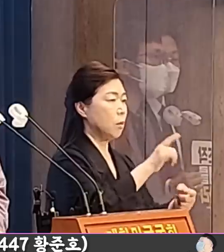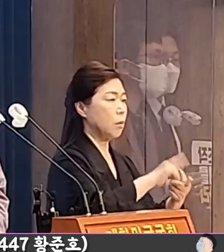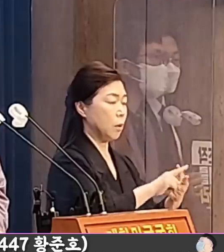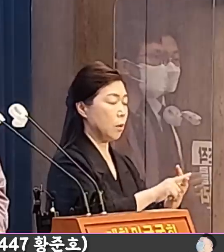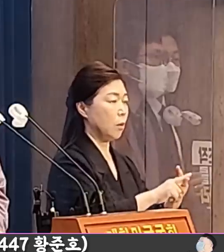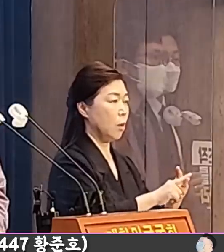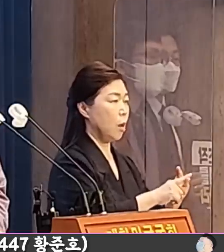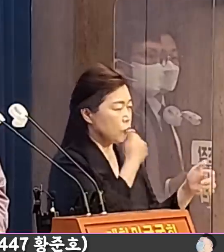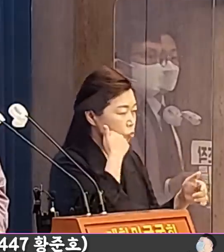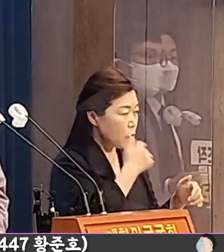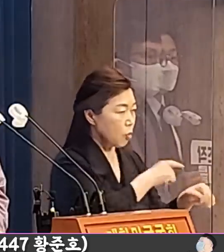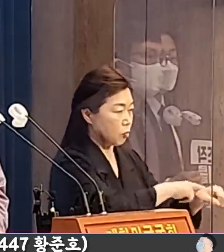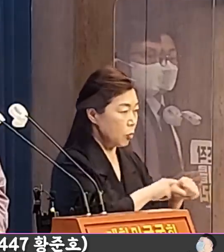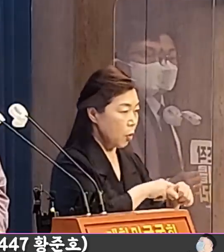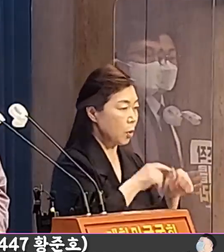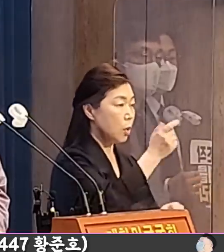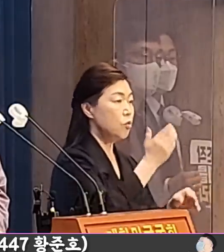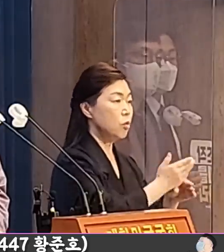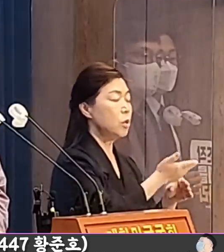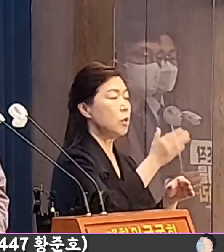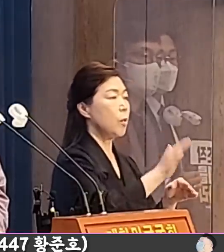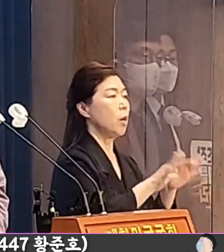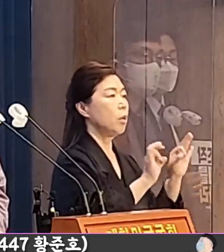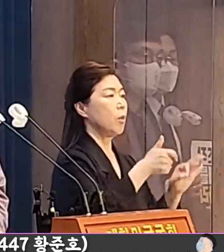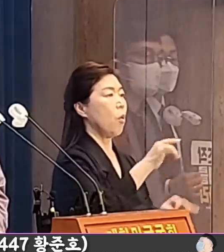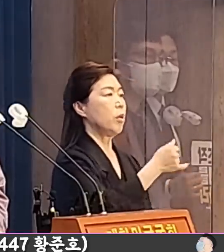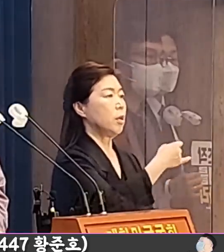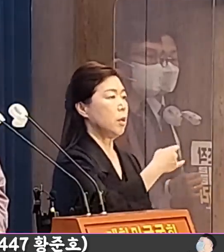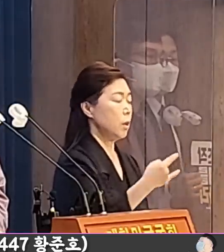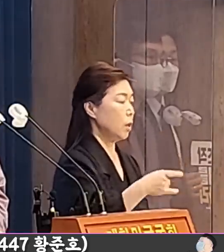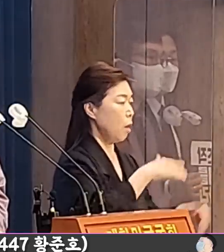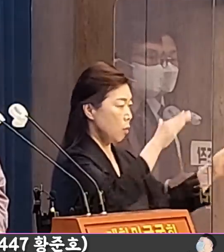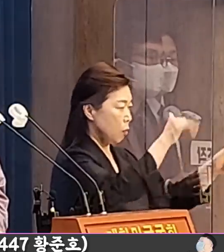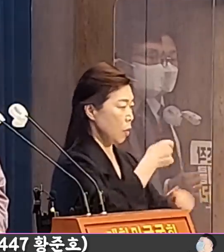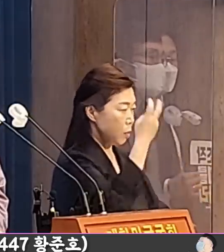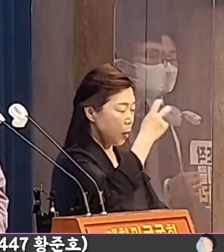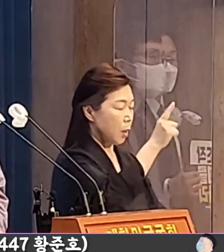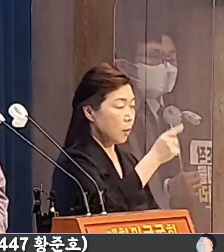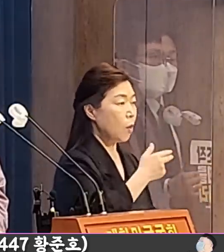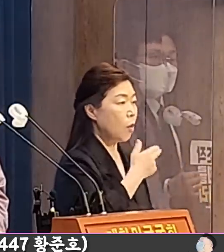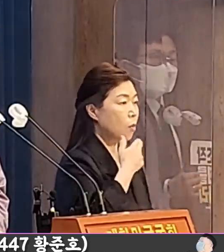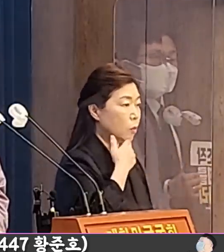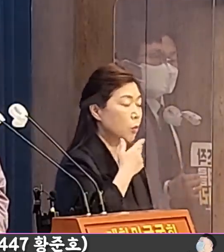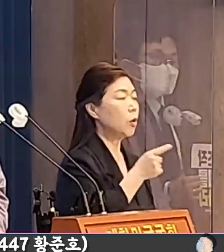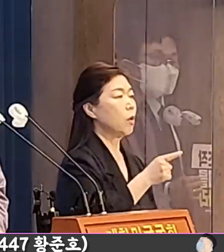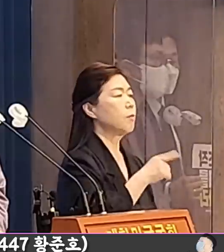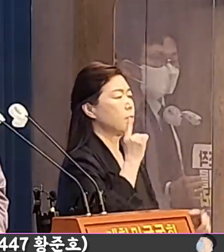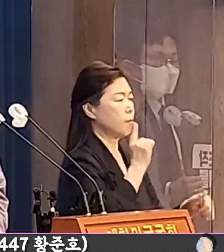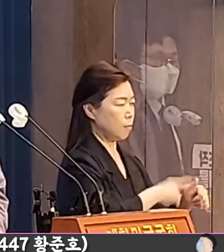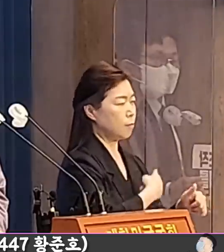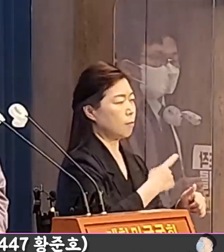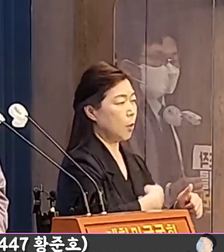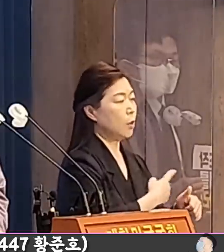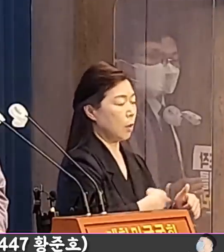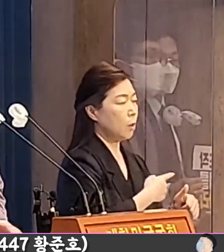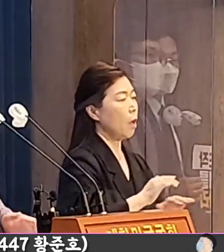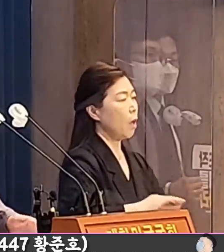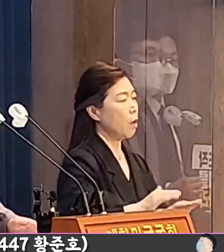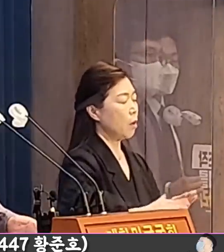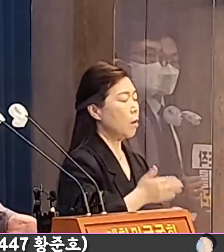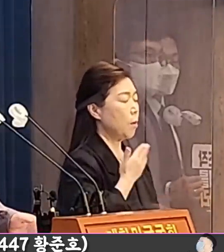구속되거나 기소되었습니다. 그런데도 김건희 씨는 소환조사 한 번 없이 무혐의 처리될